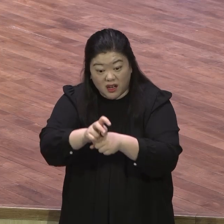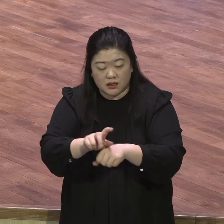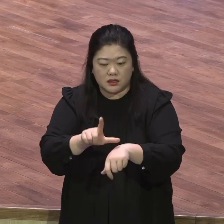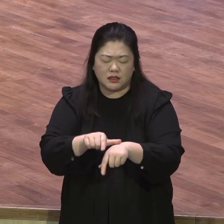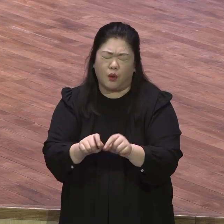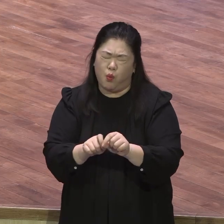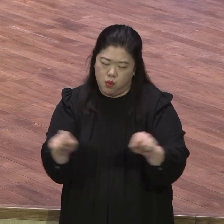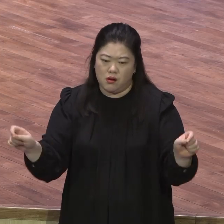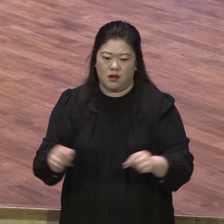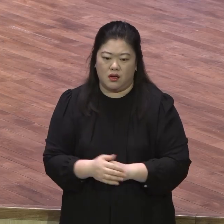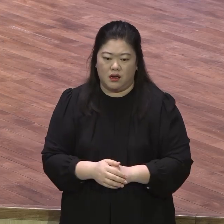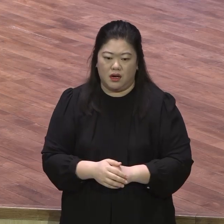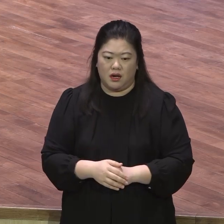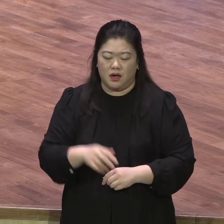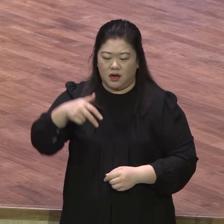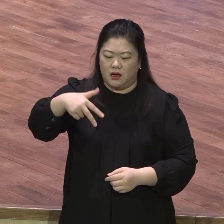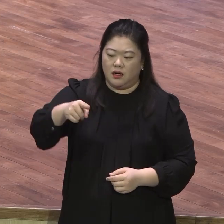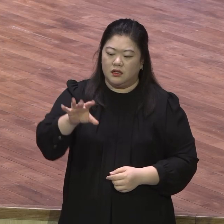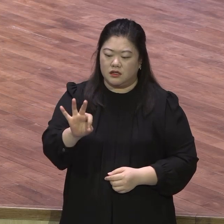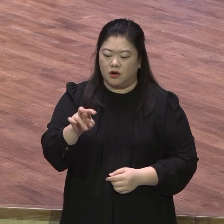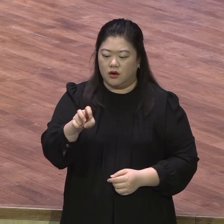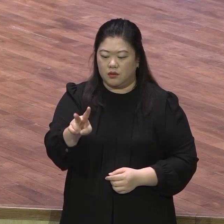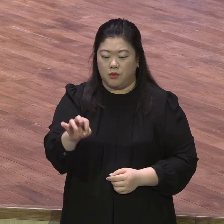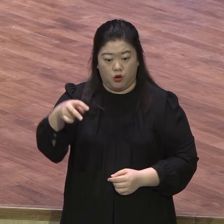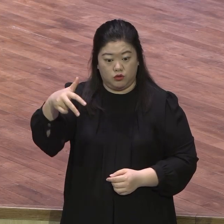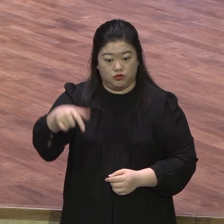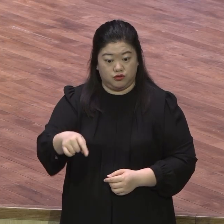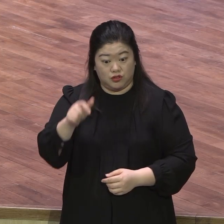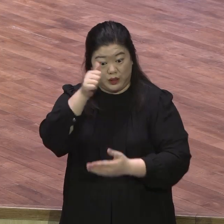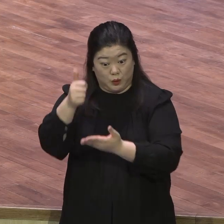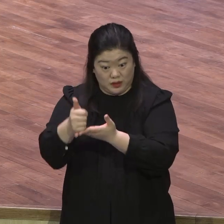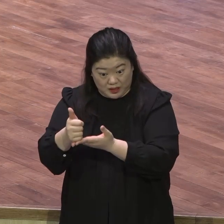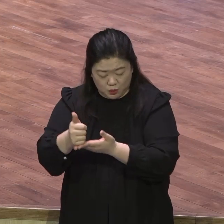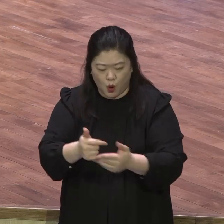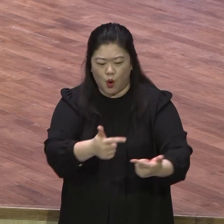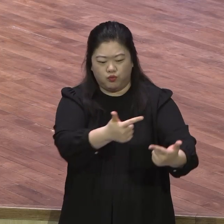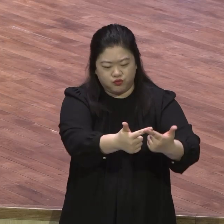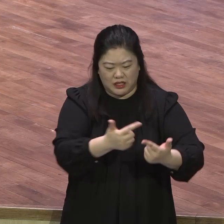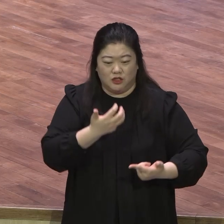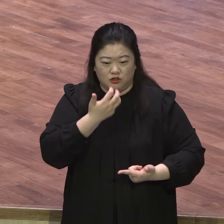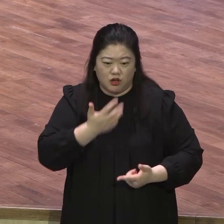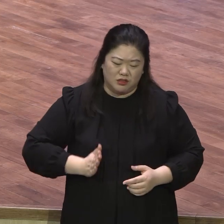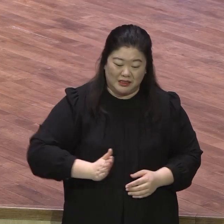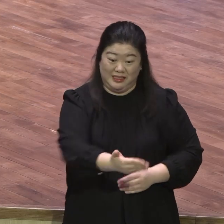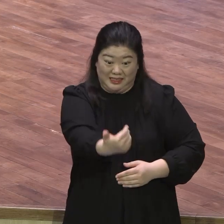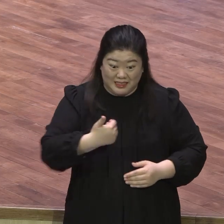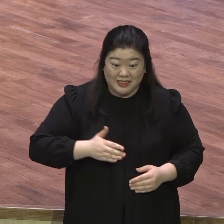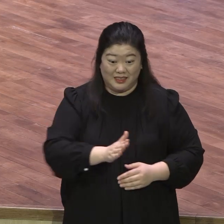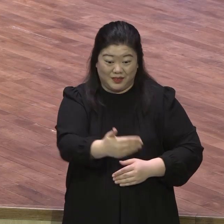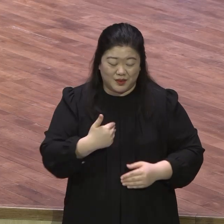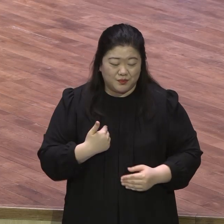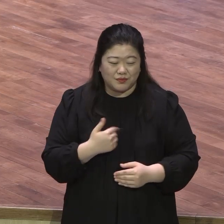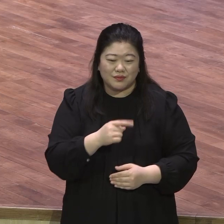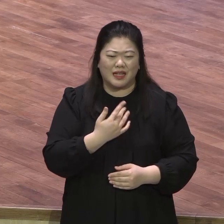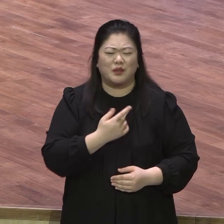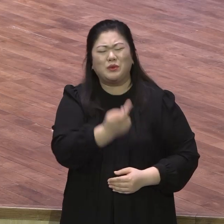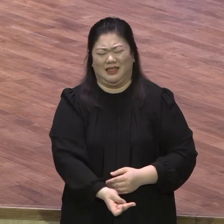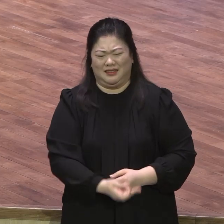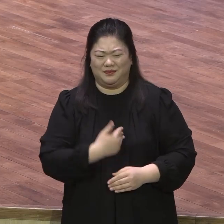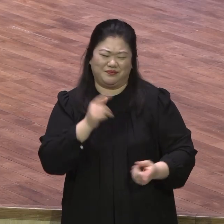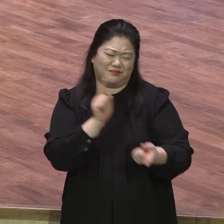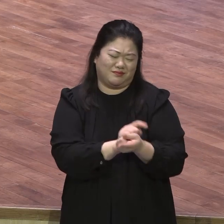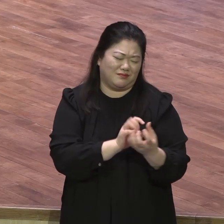미국 갔다 왔다 부산 갔다 왔다 그렇게 하잖아요 하고 그러더라고 예원교회에 나오는 교인들은